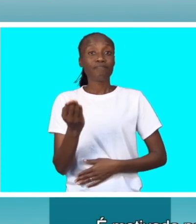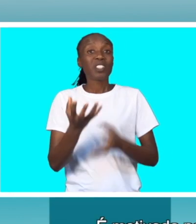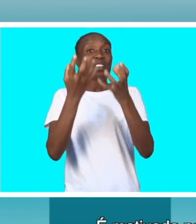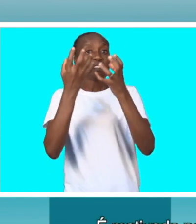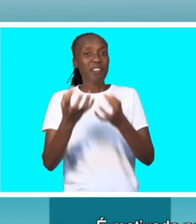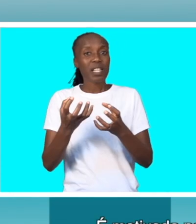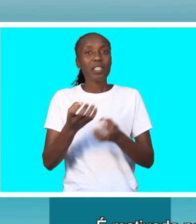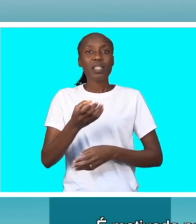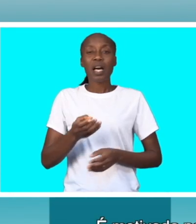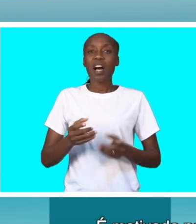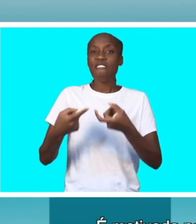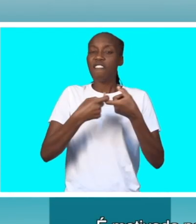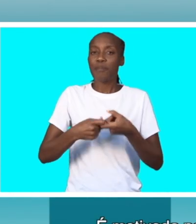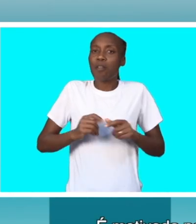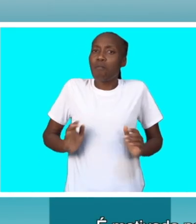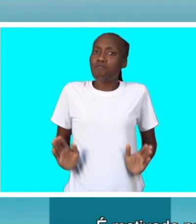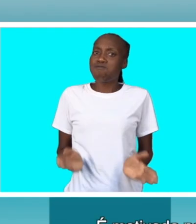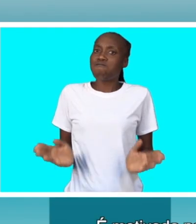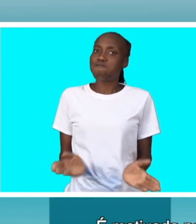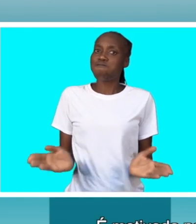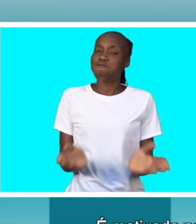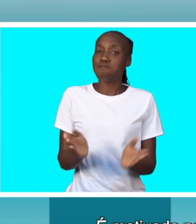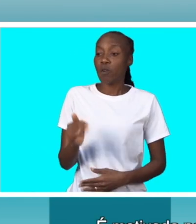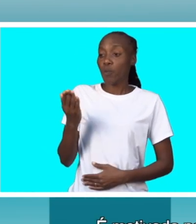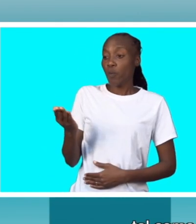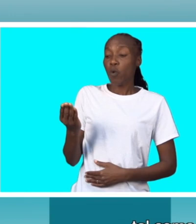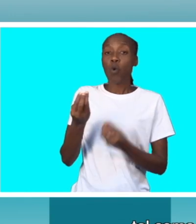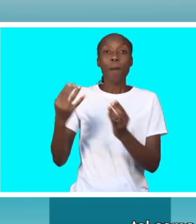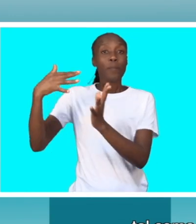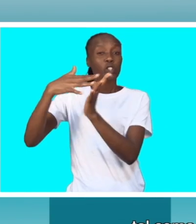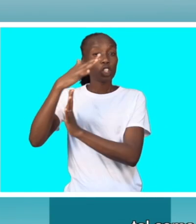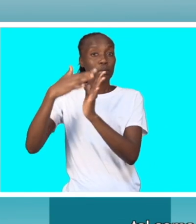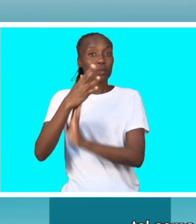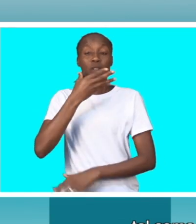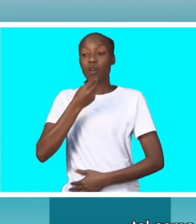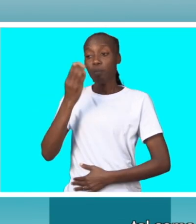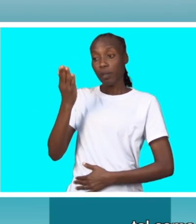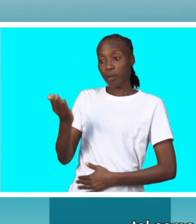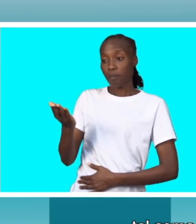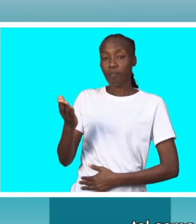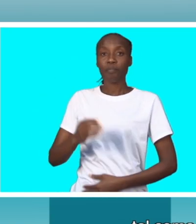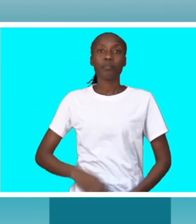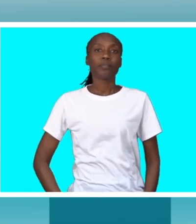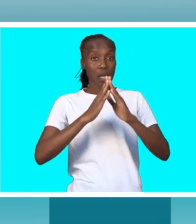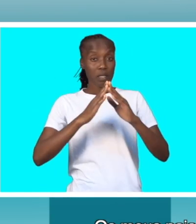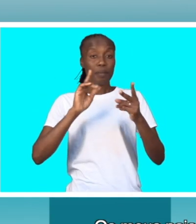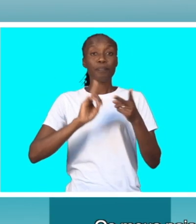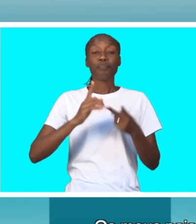motivada pela falta De incentivo Na família Tal como explica Mailton Fernando